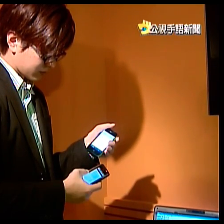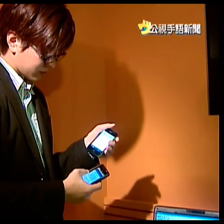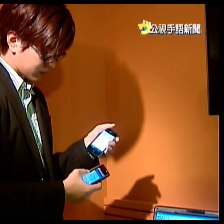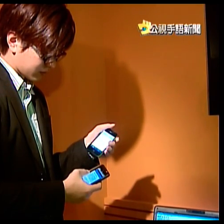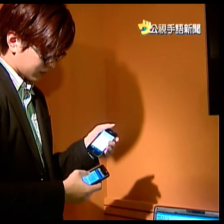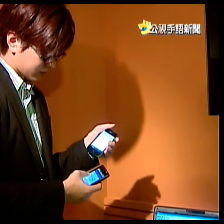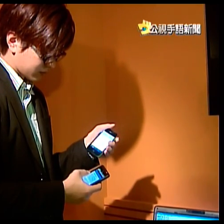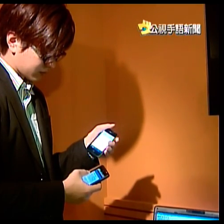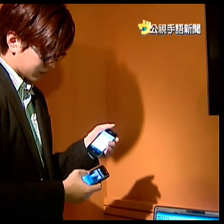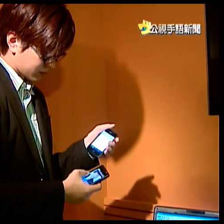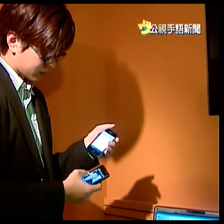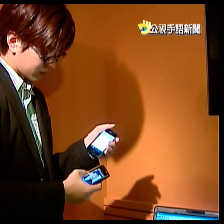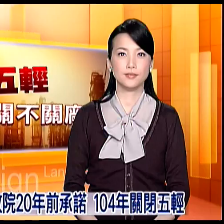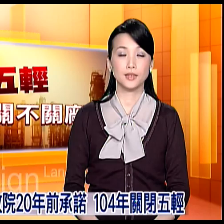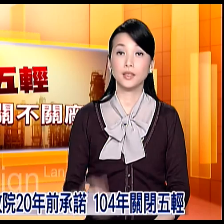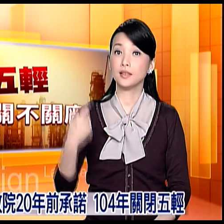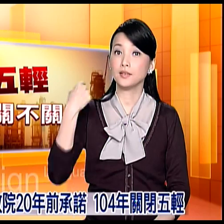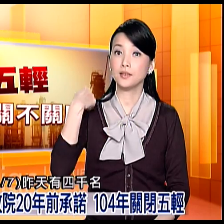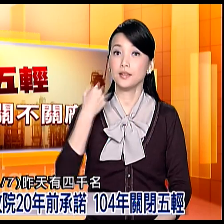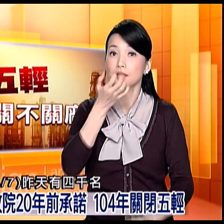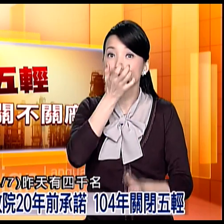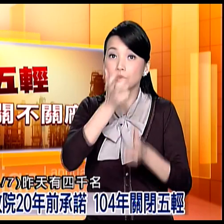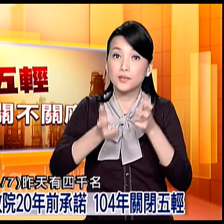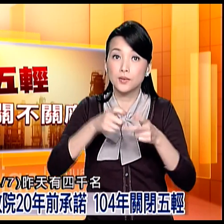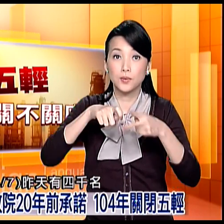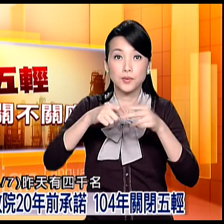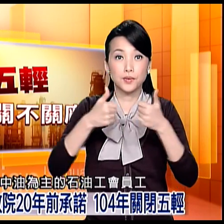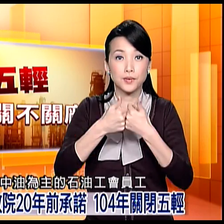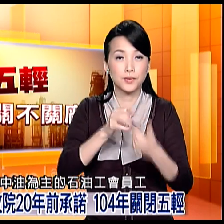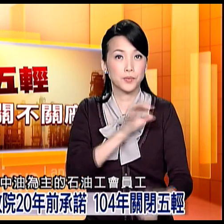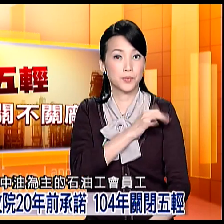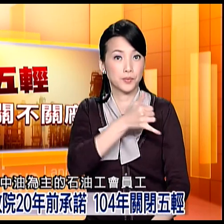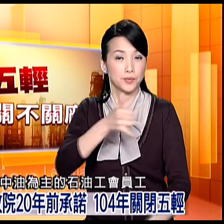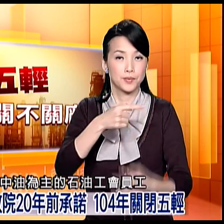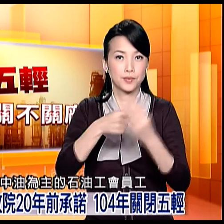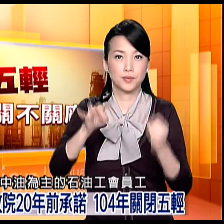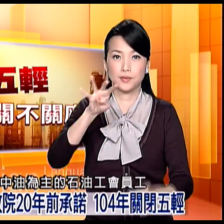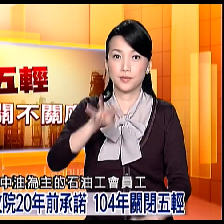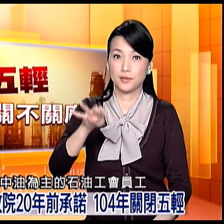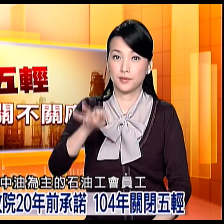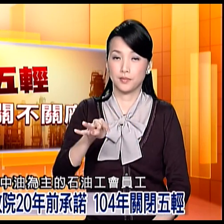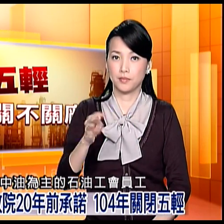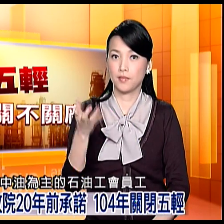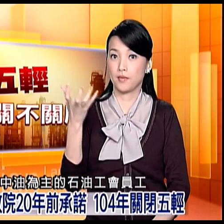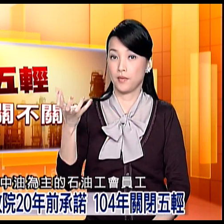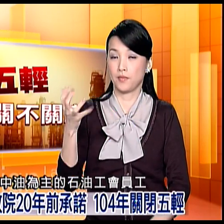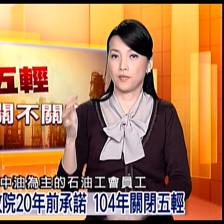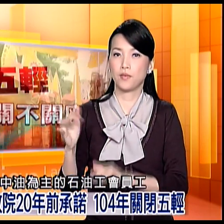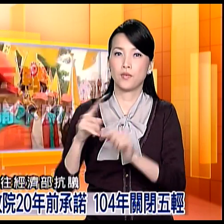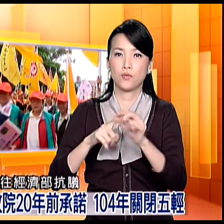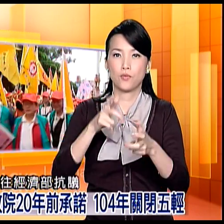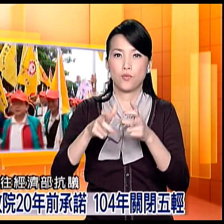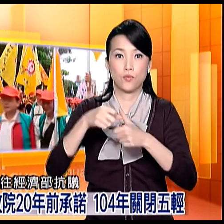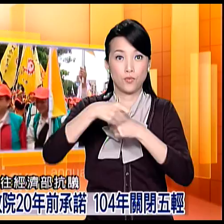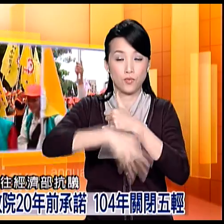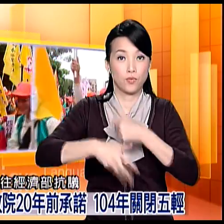玲、应磊琪台北报道。 昨天有4000名以中油为主的石油工会员工前往经济部抗